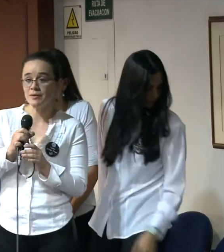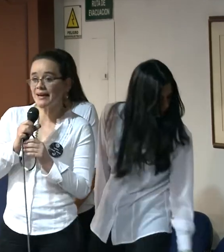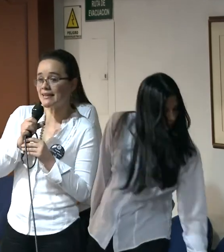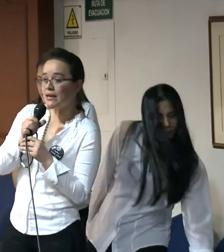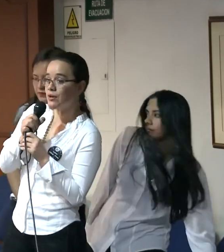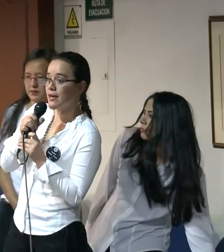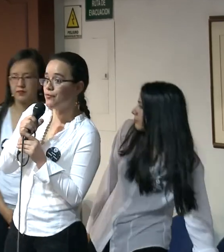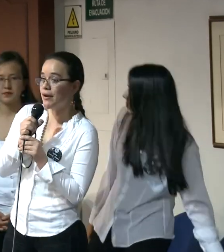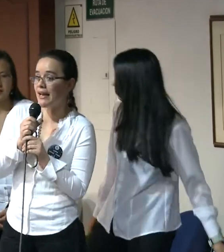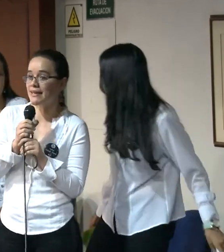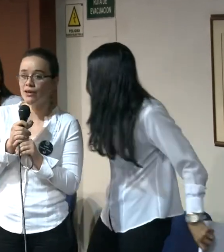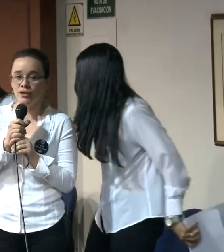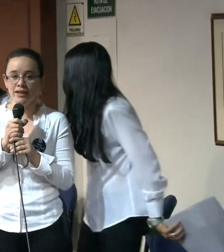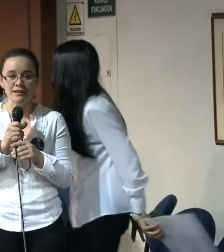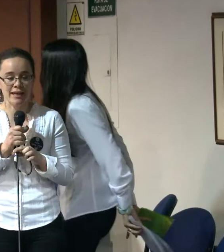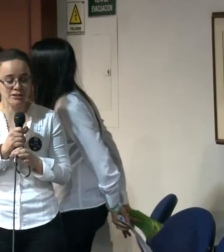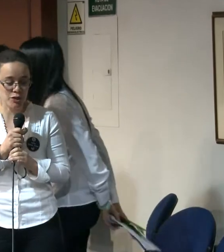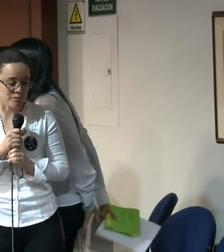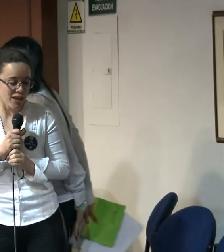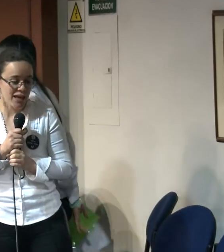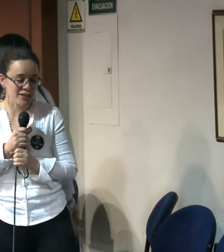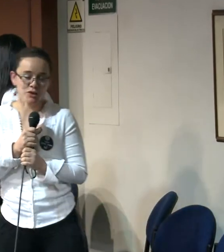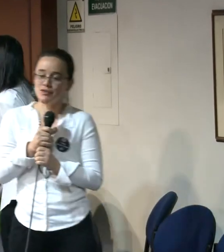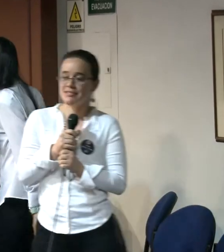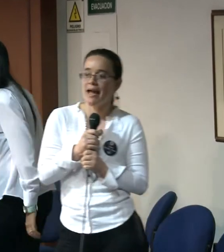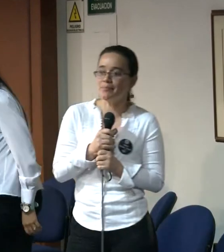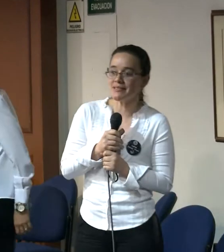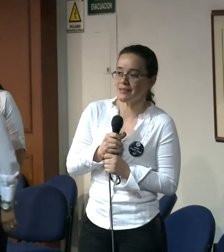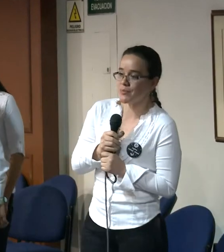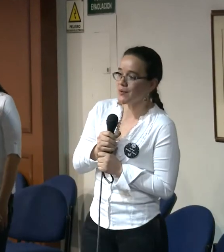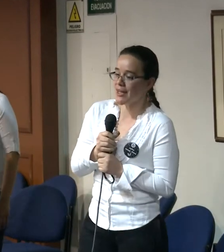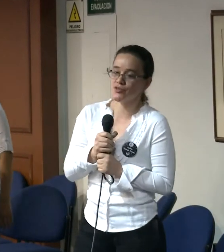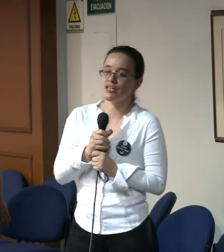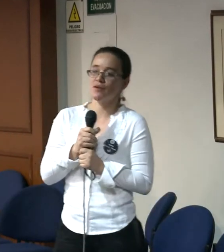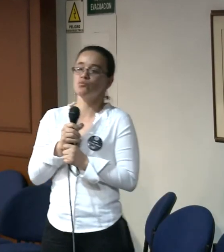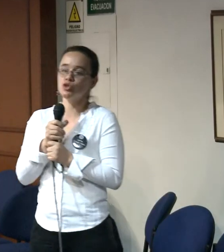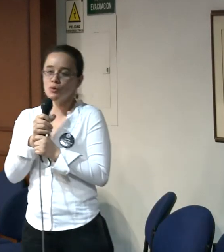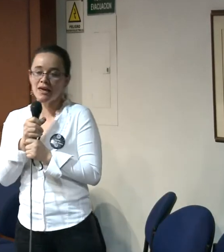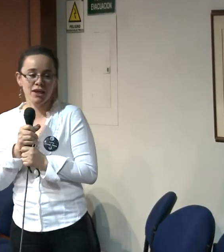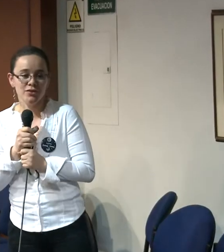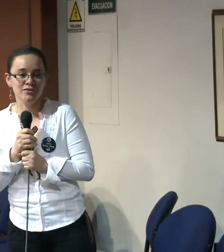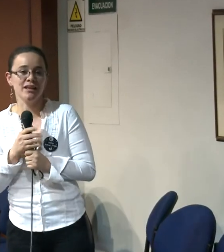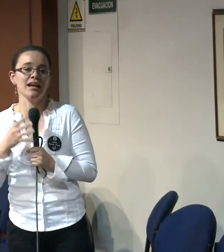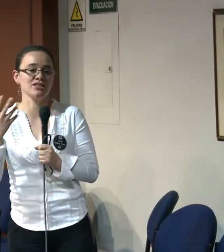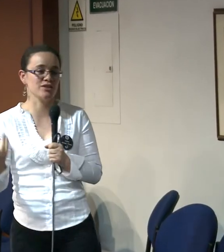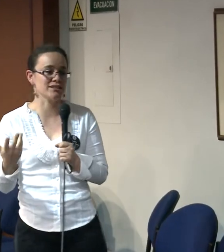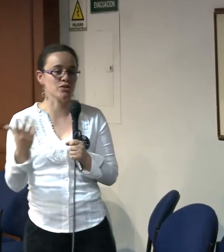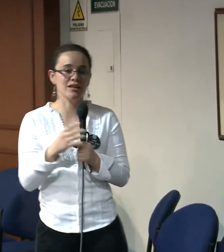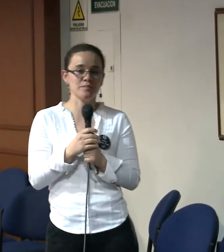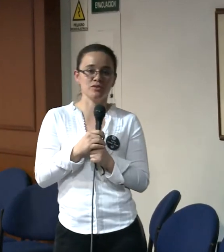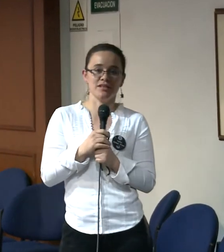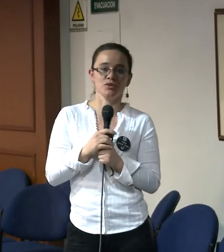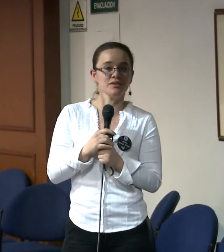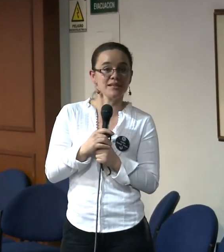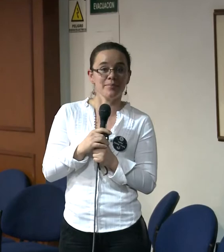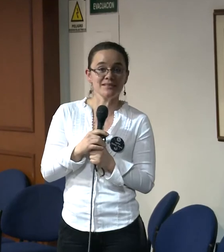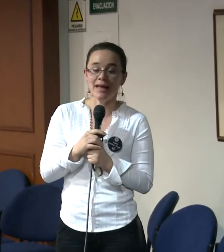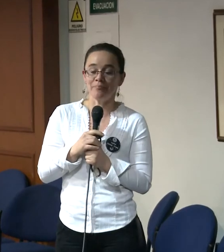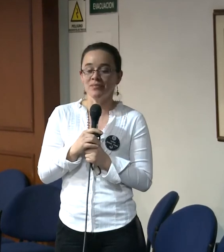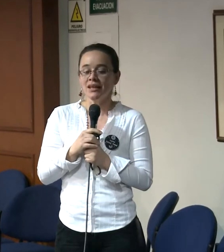Bueno, la última categoría fue la categoría de interacción. Entonces, al principio ellos tenían mucho miedo de relacionarse con las